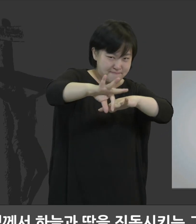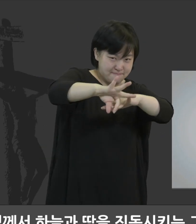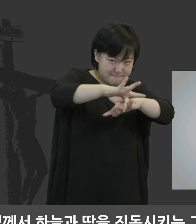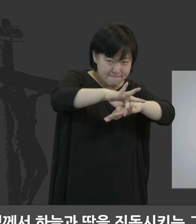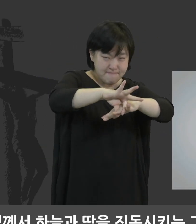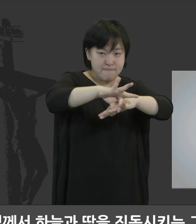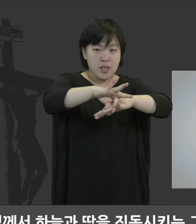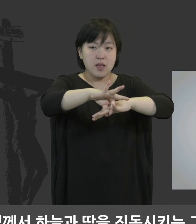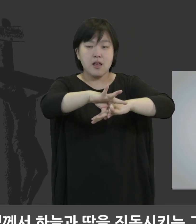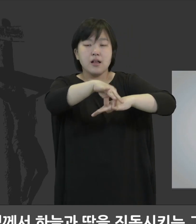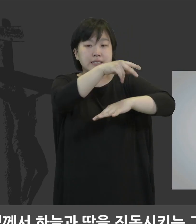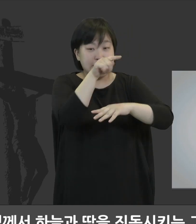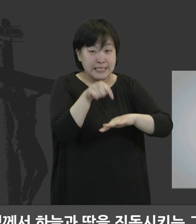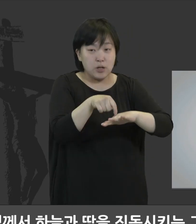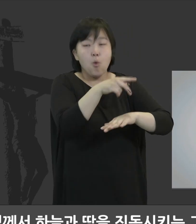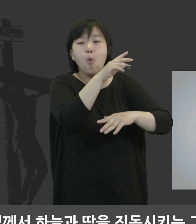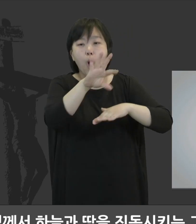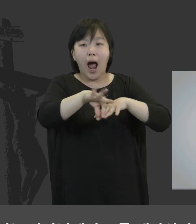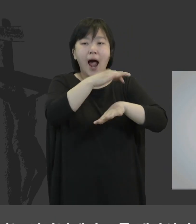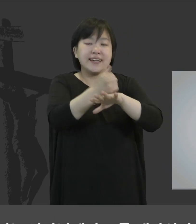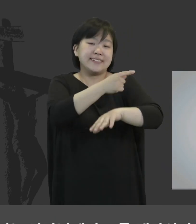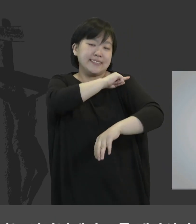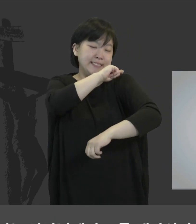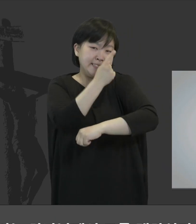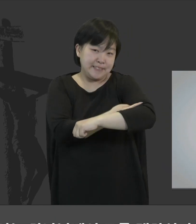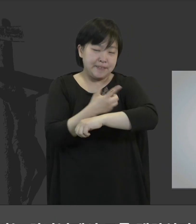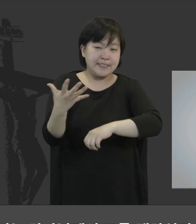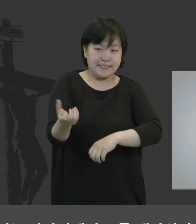반지, 곧 인장을 삼으실 것인데